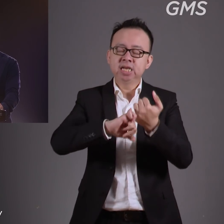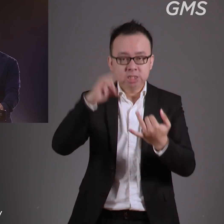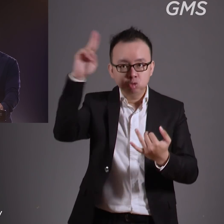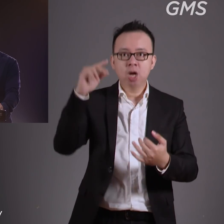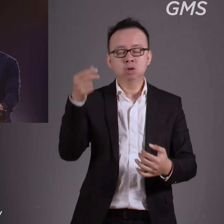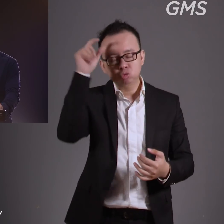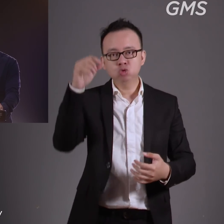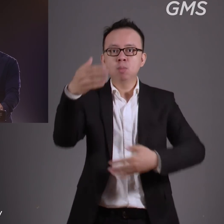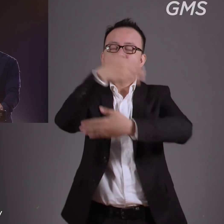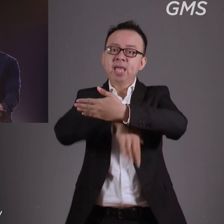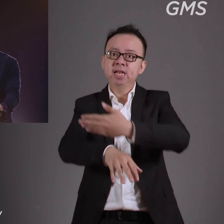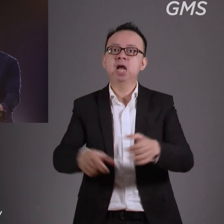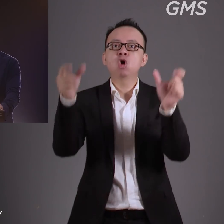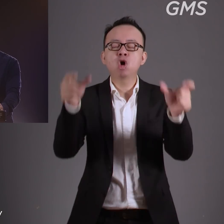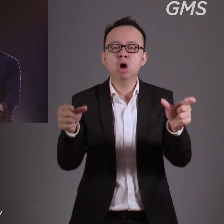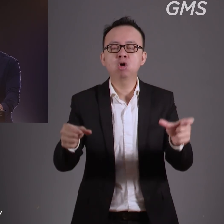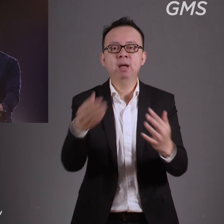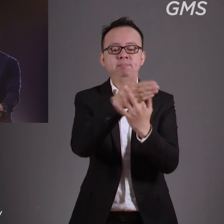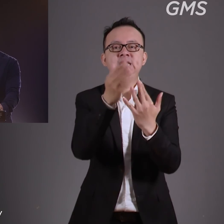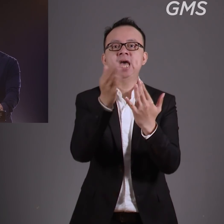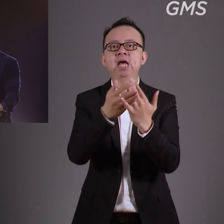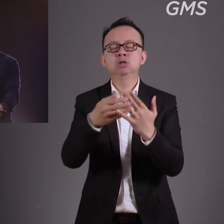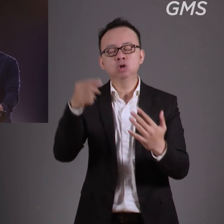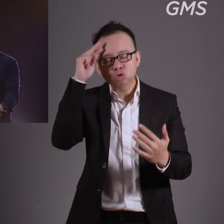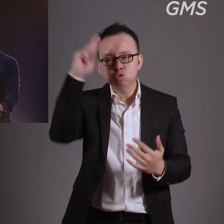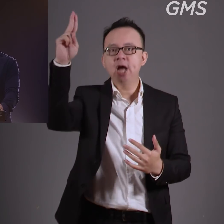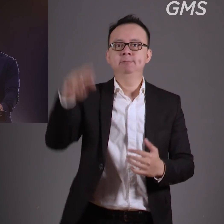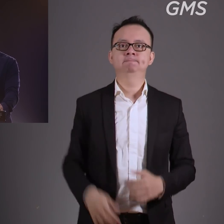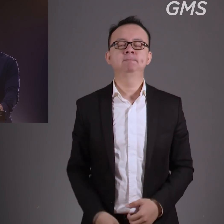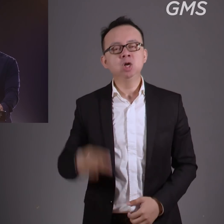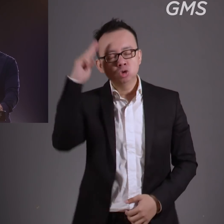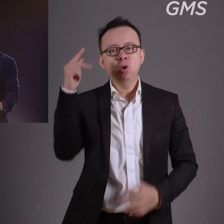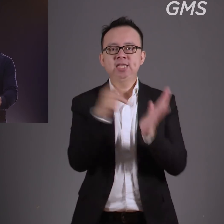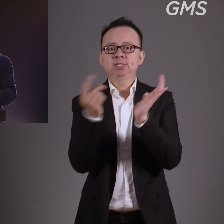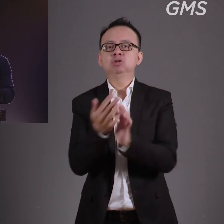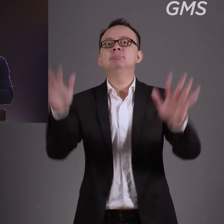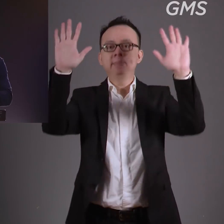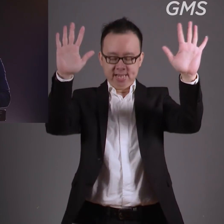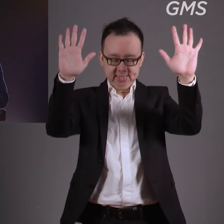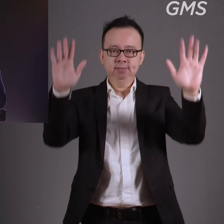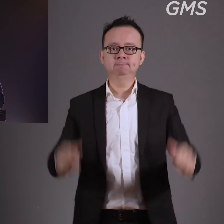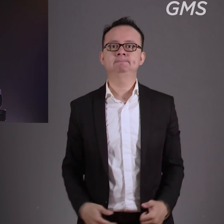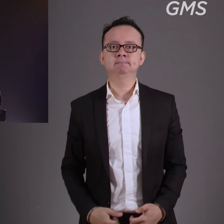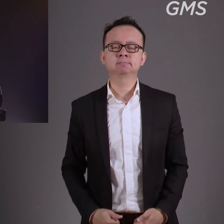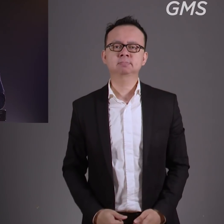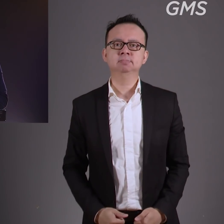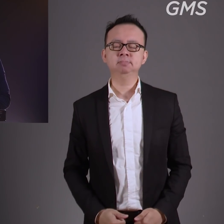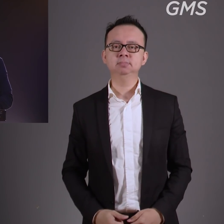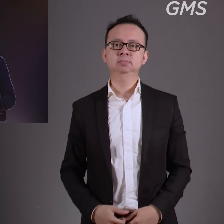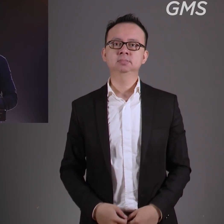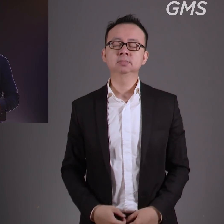akan melahirkan orang-orang pilihan. May God bless you. Mari kita sama-sama menghampiri tata Tuhan.